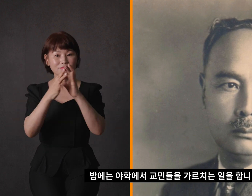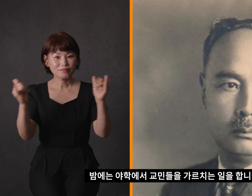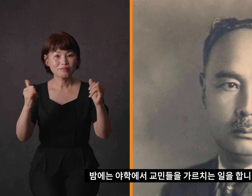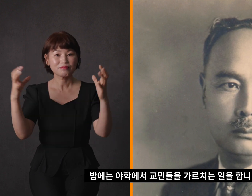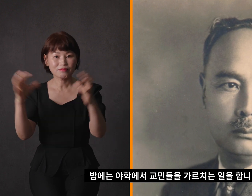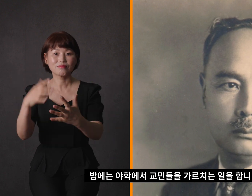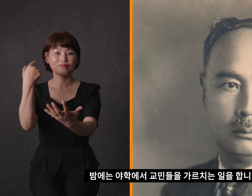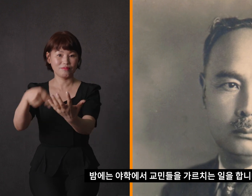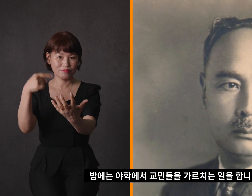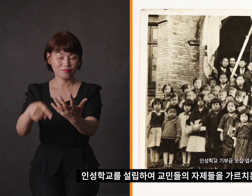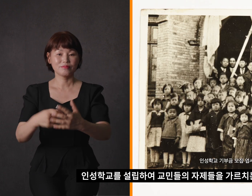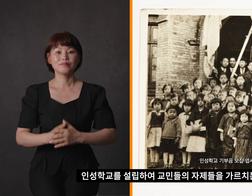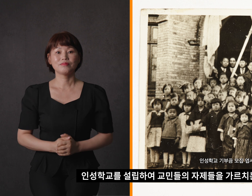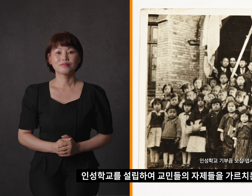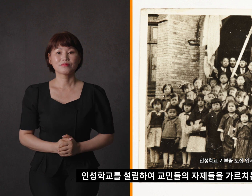합니다.